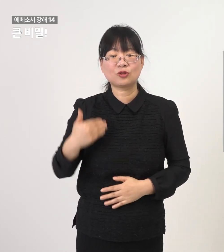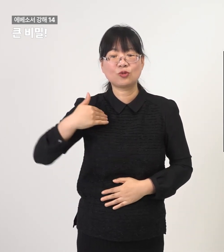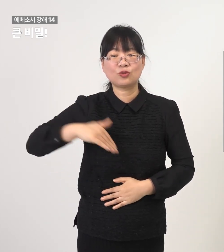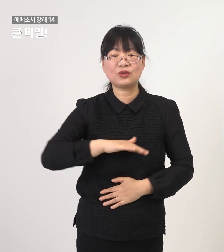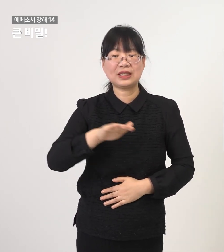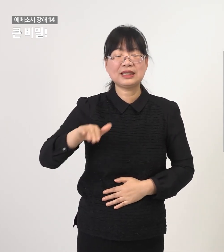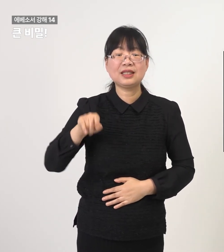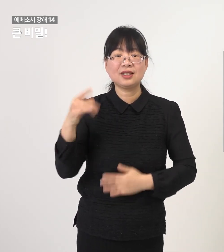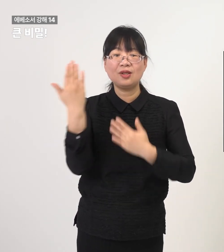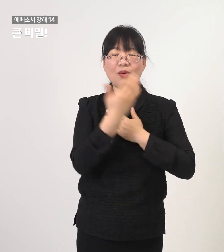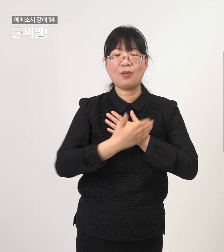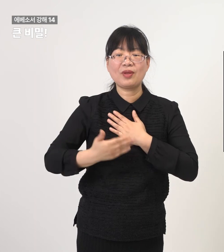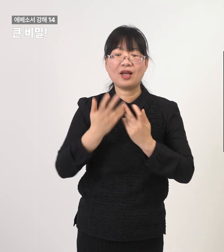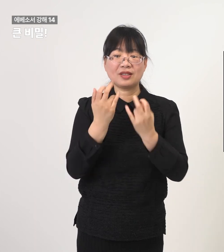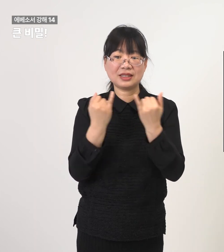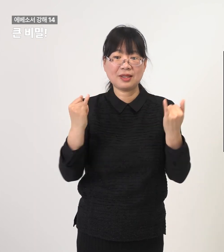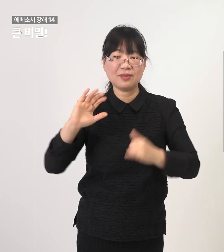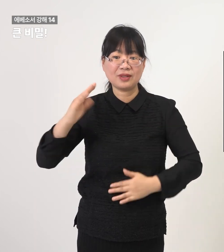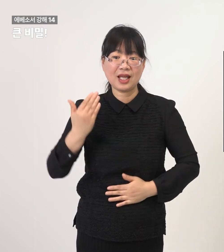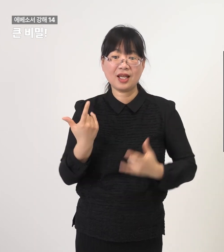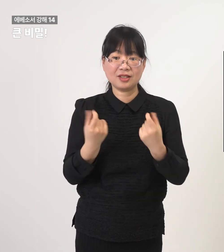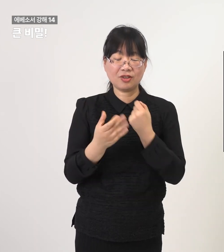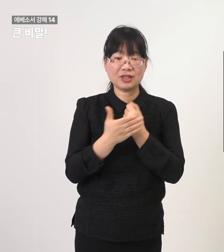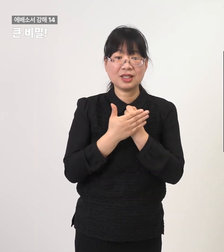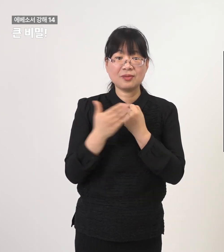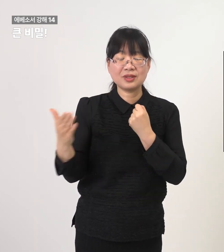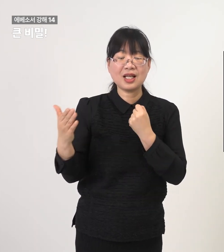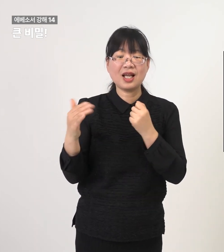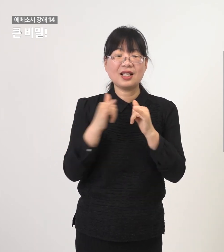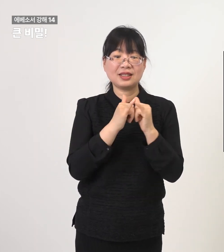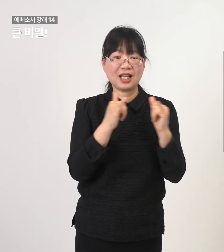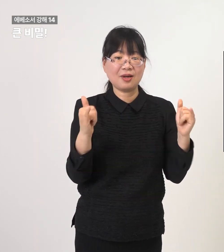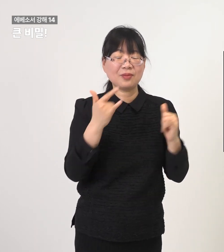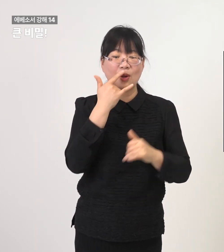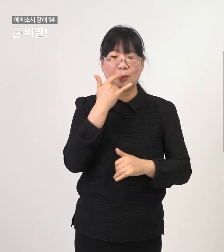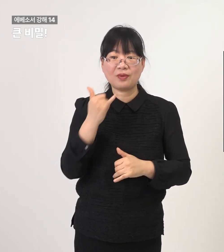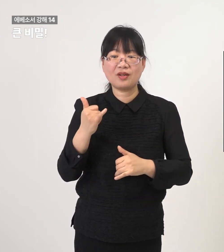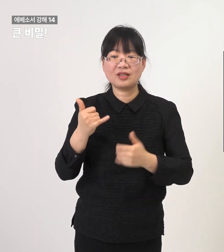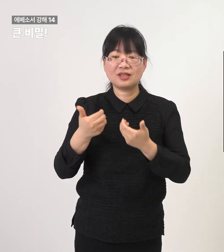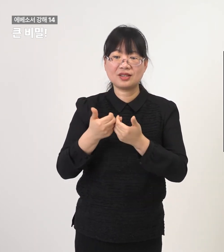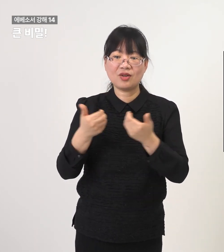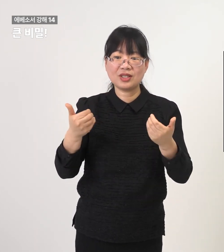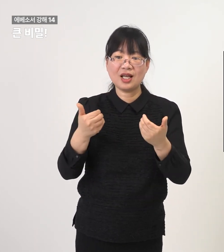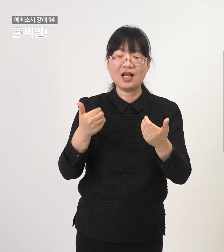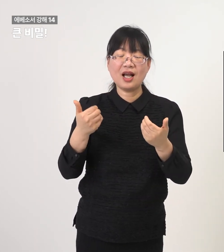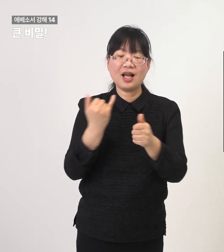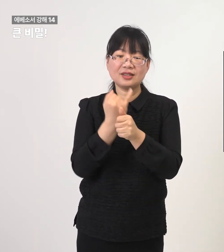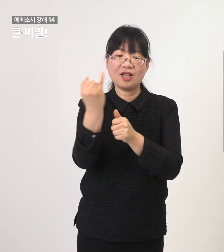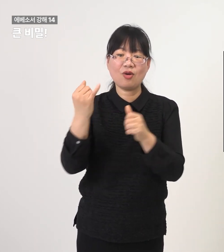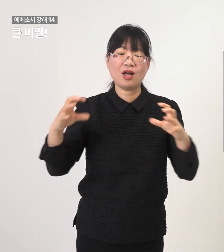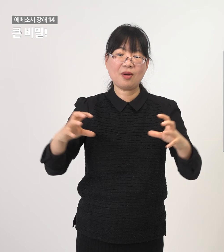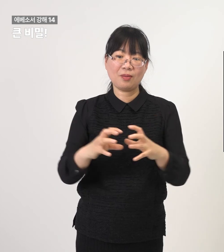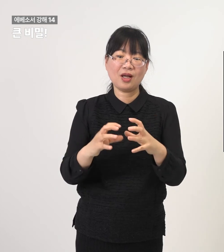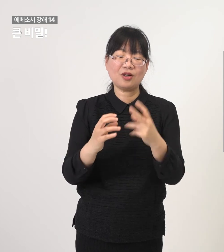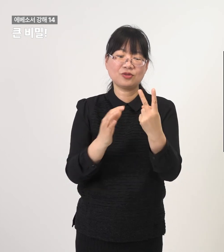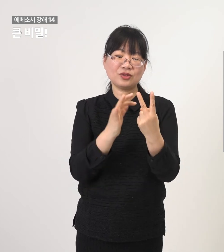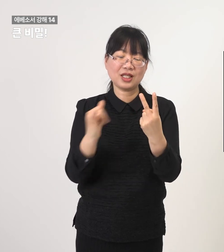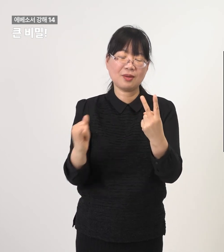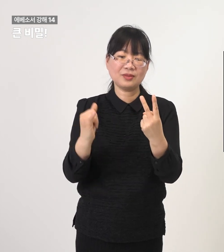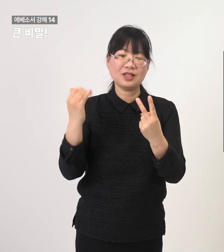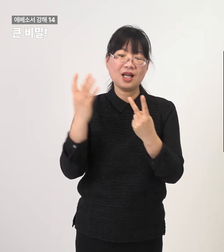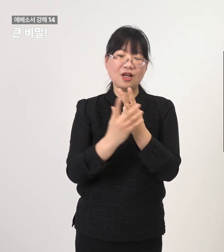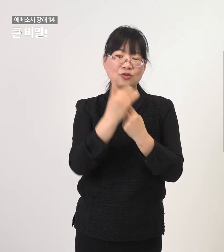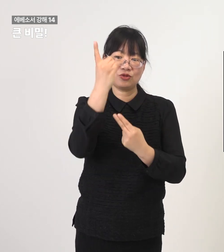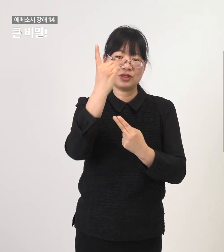우리는 그 몸의 지체임이라. 그러므로 사람이 부모를 떠나 그의 아내와 합하여 그 둘이 한